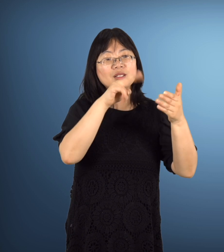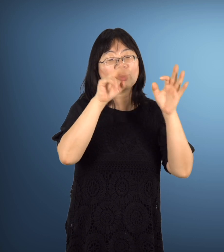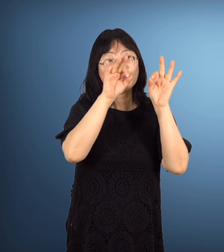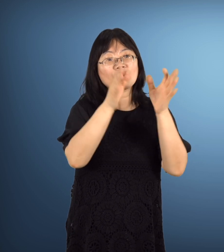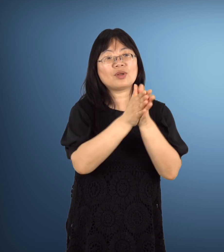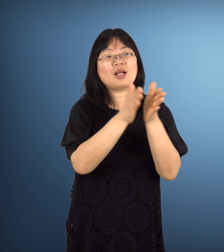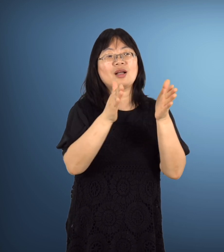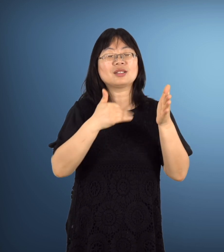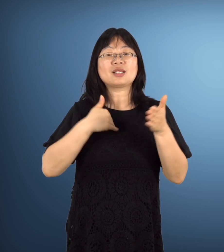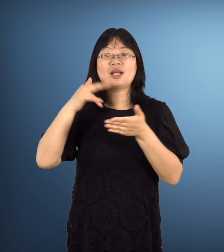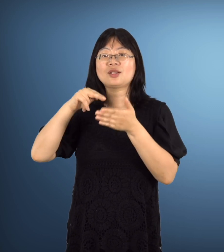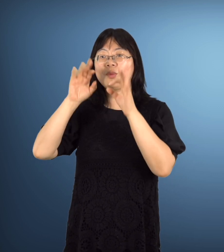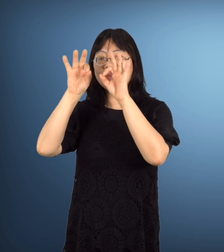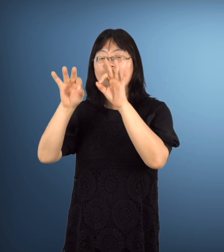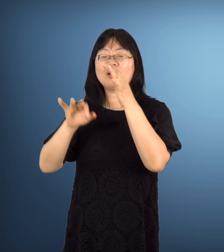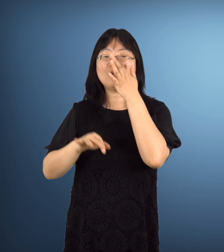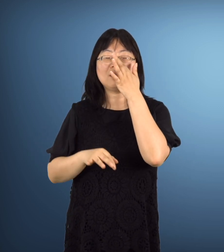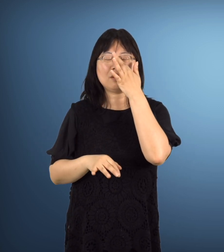제가 읽습니다.